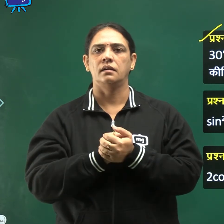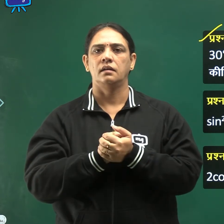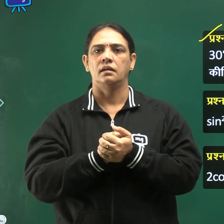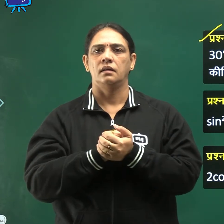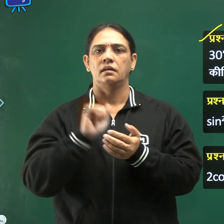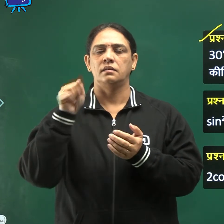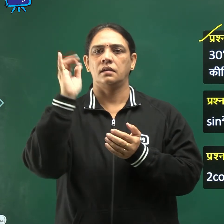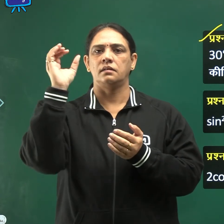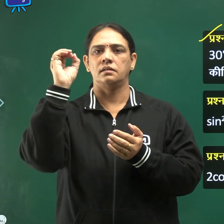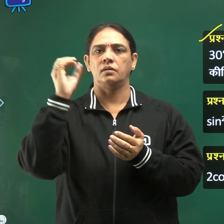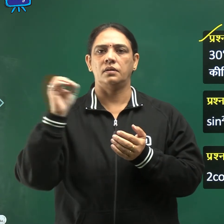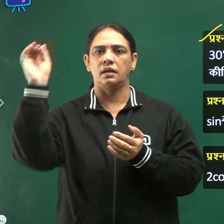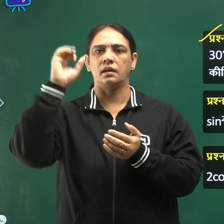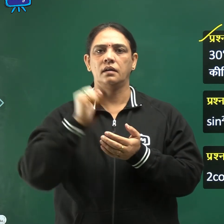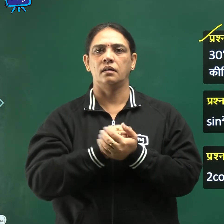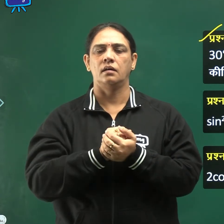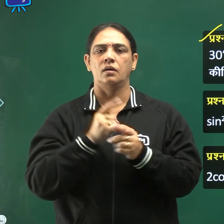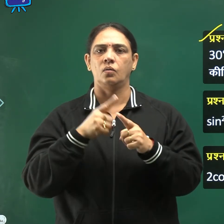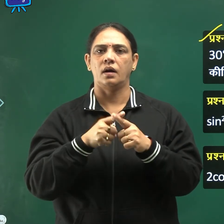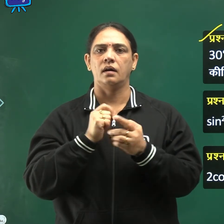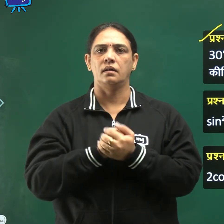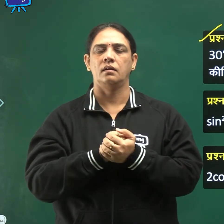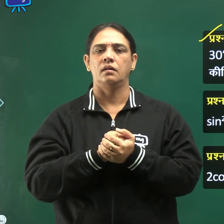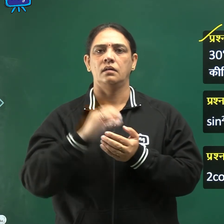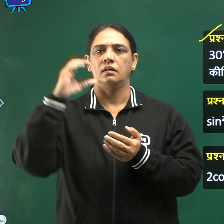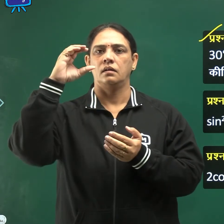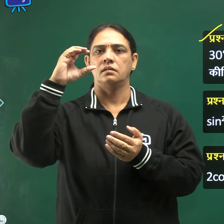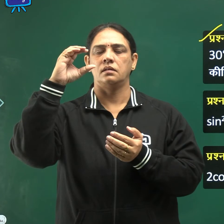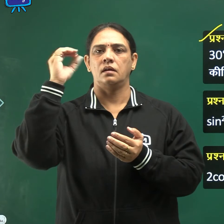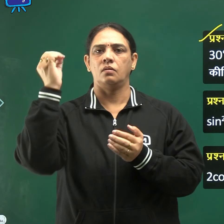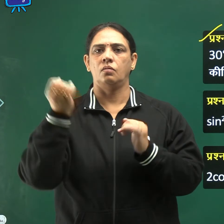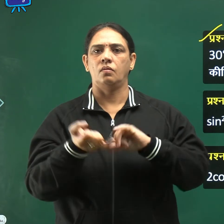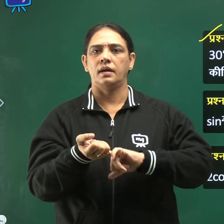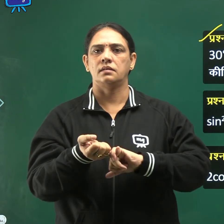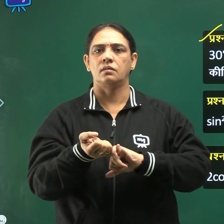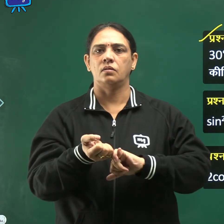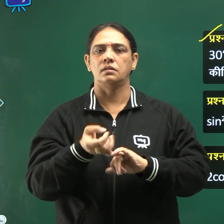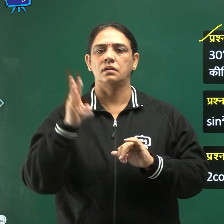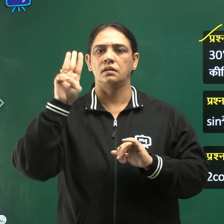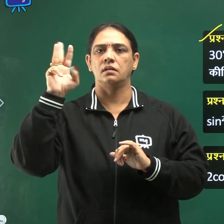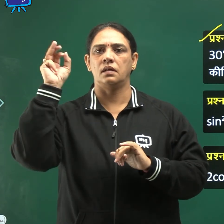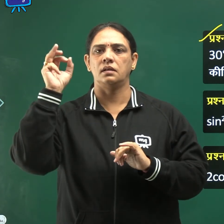60 डिग्री गुणा कॉस 30 डिग्री